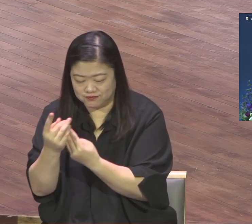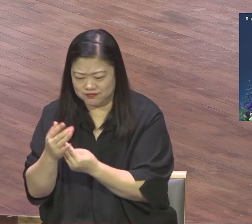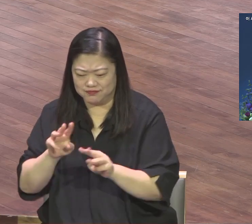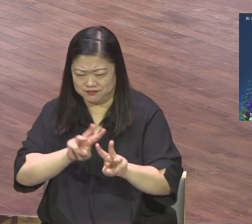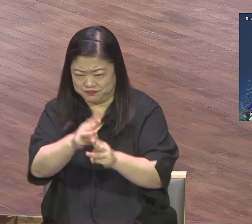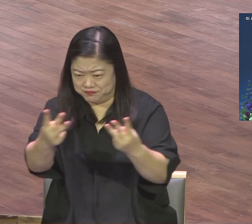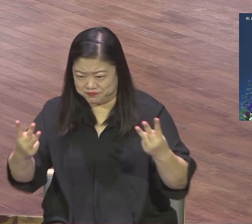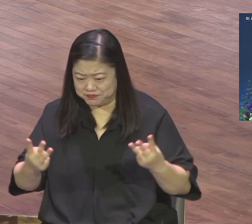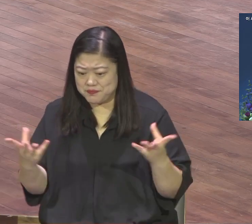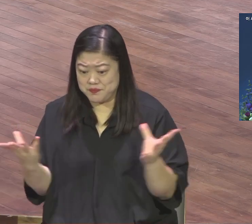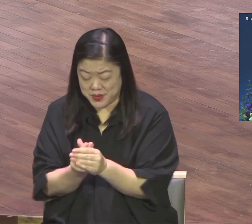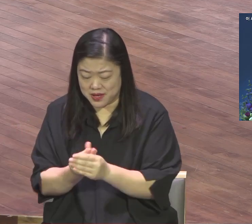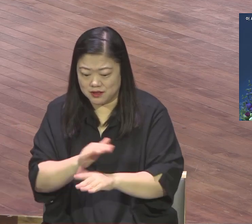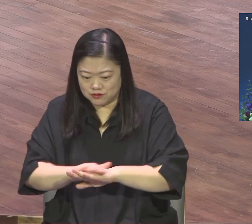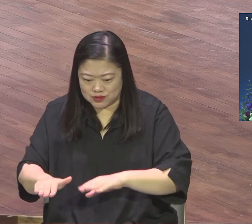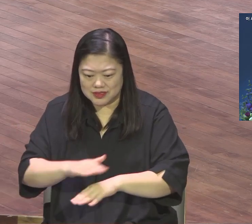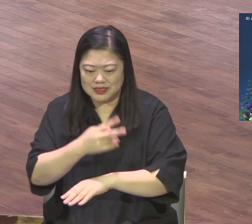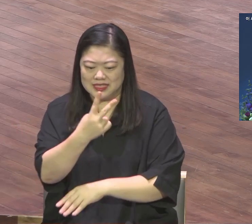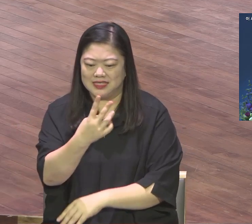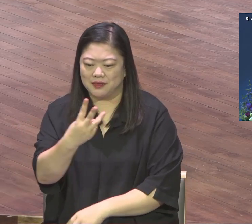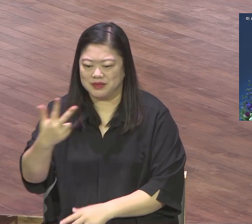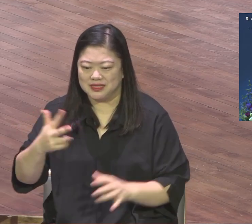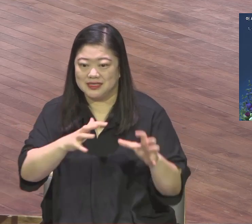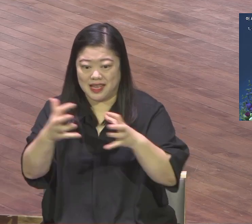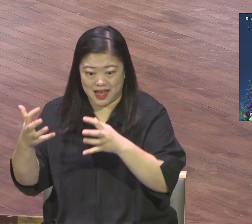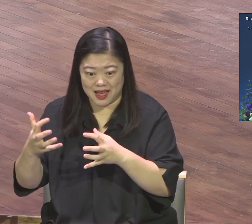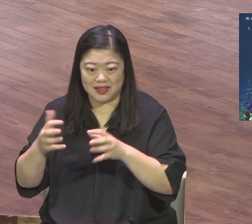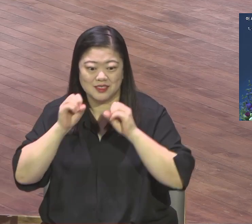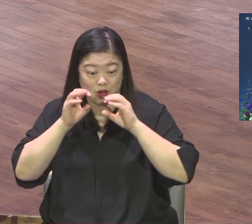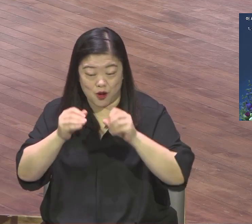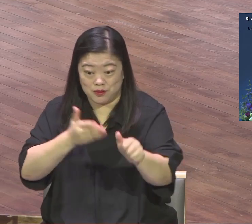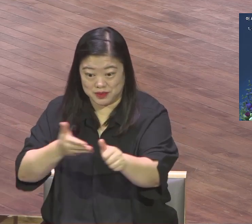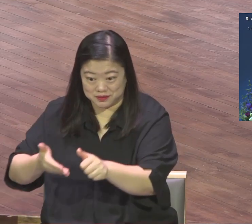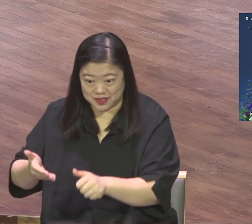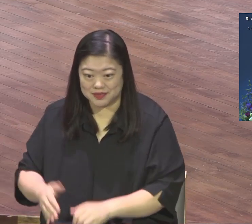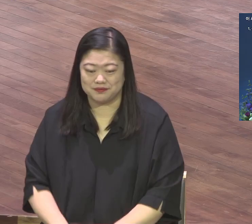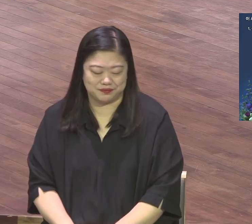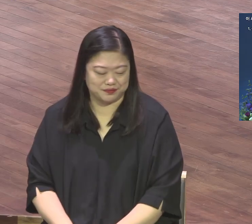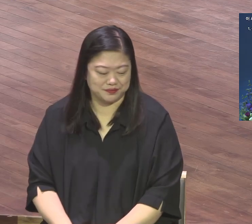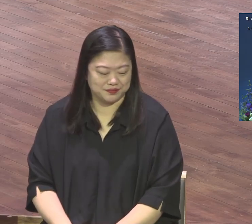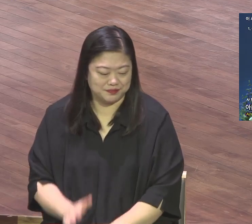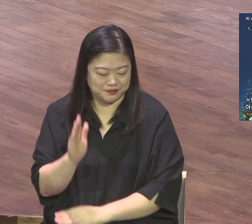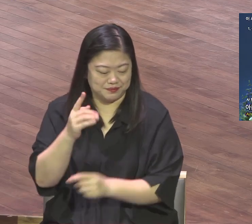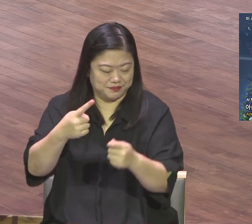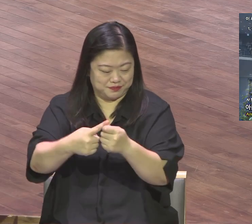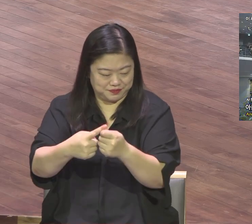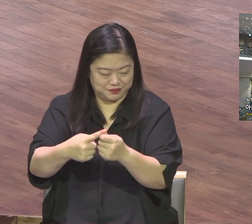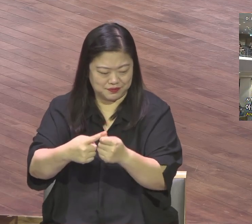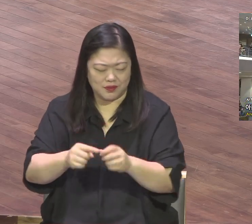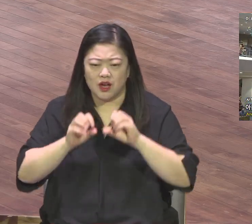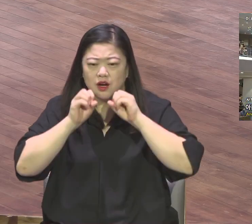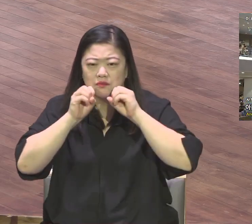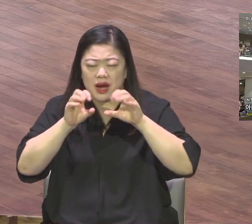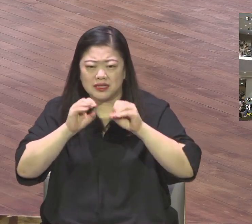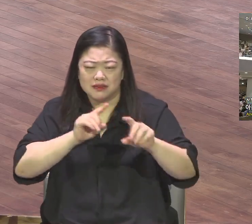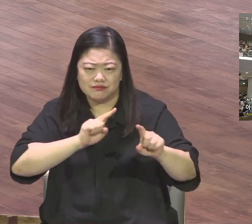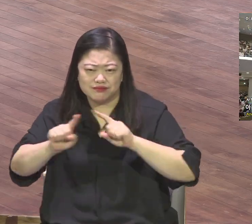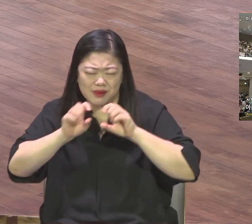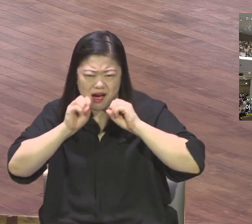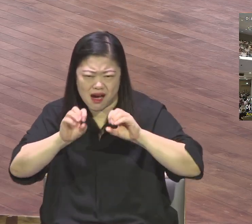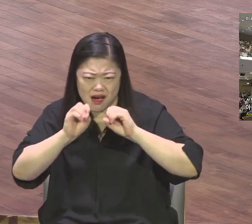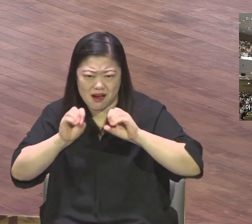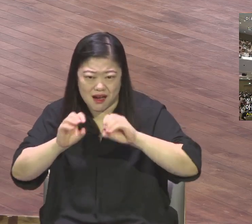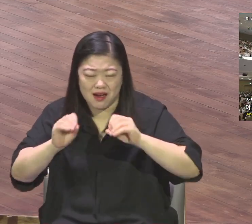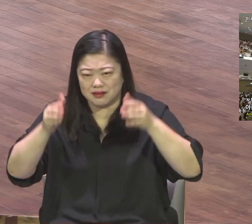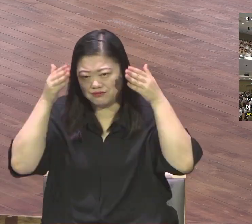증거 있기를 점으로 축복합니다. 그럼 첫째로 집중적인 말씀 운동입니다. 1절 2절 봅니다. 아볼로가 고린도에